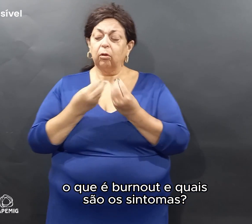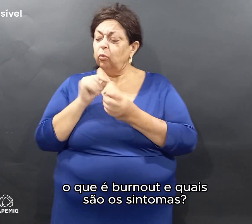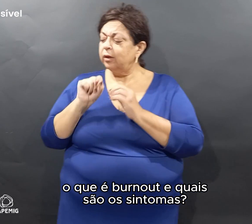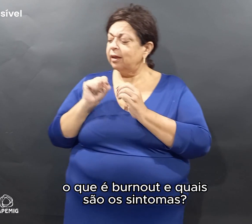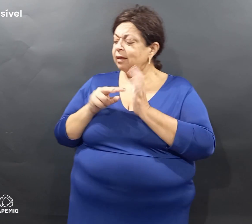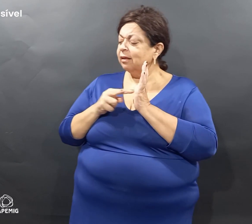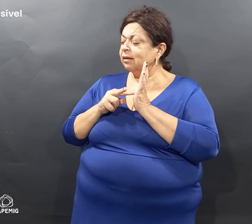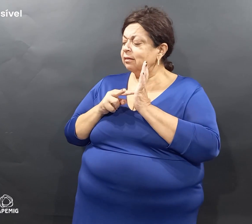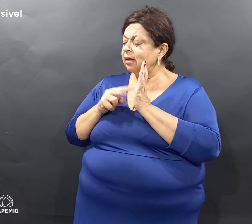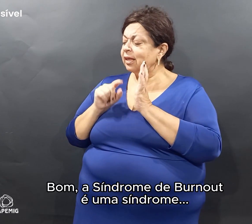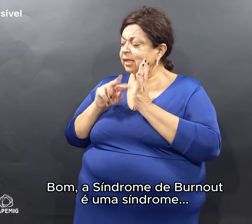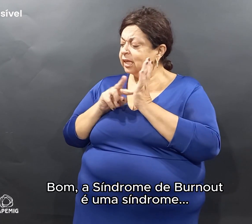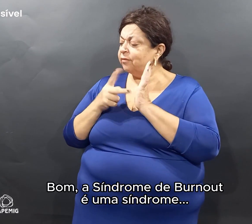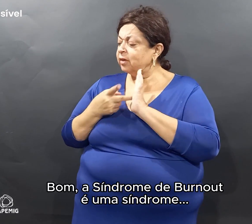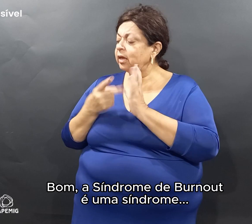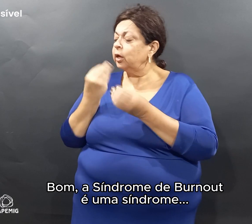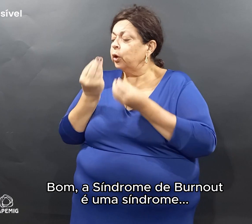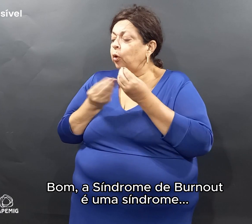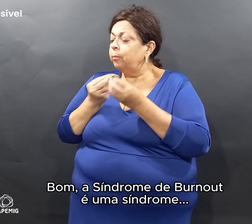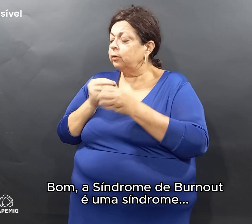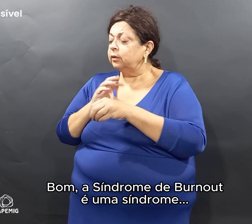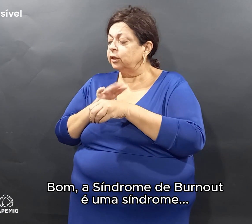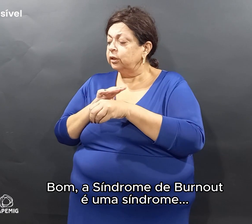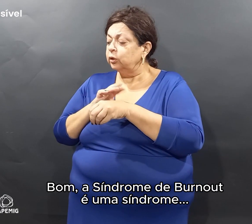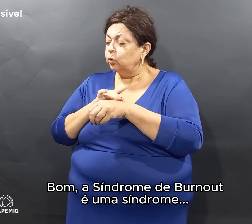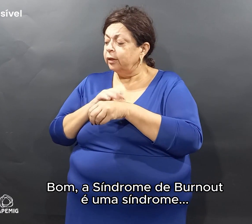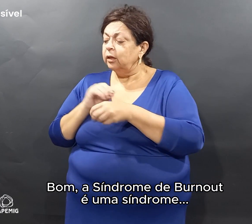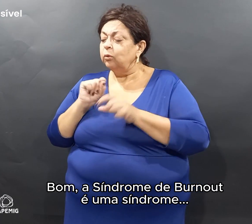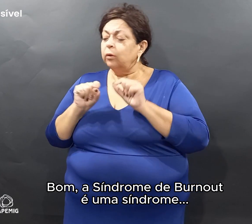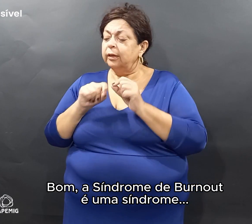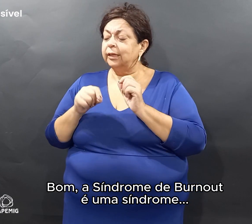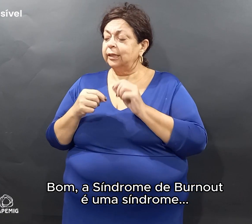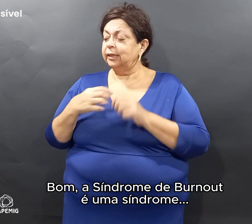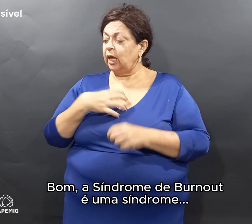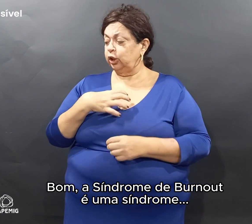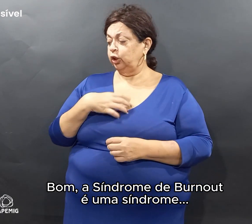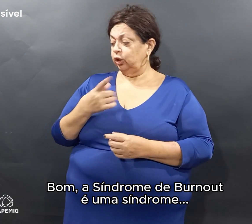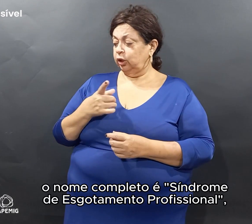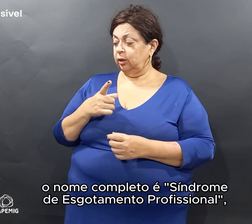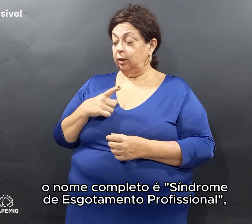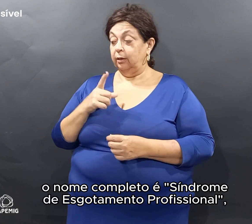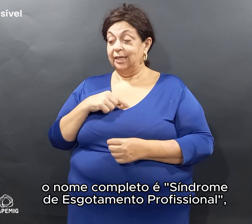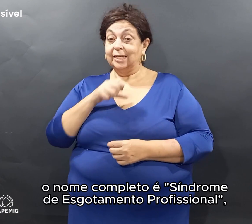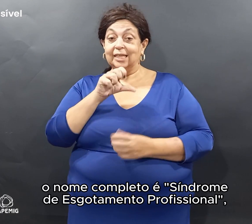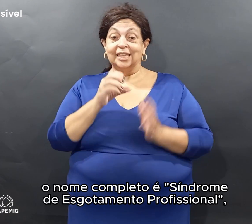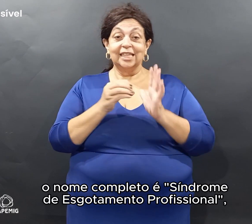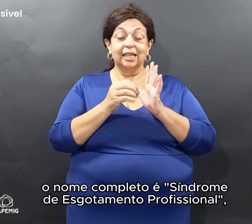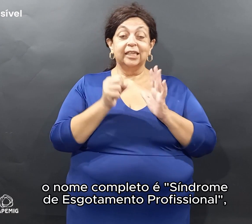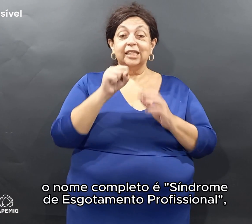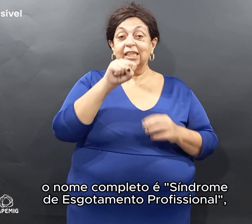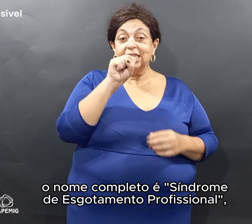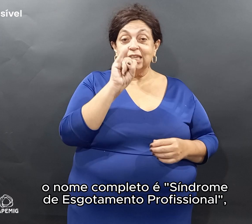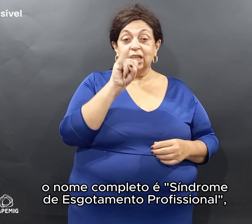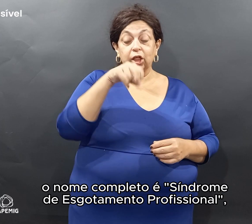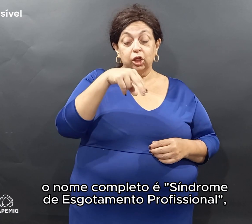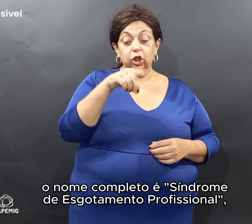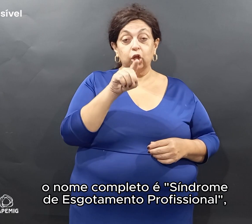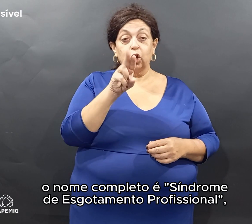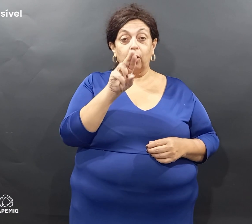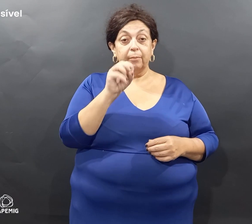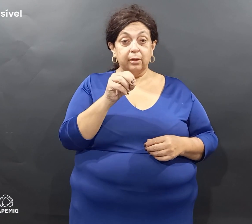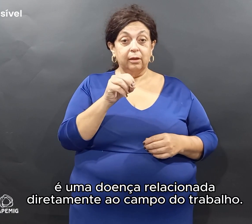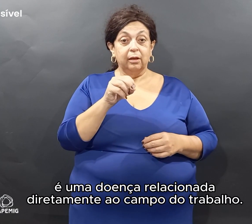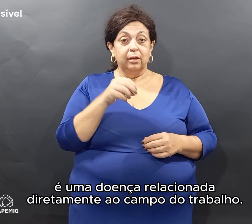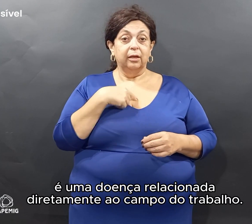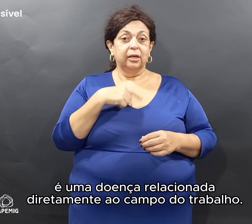são os sintomas? Bom, a síndrome de burnout é uma síndrome, o nome completo é síndrome do esgotamento